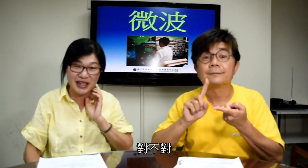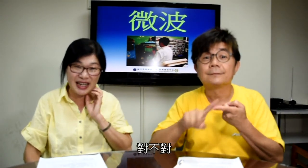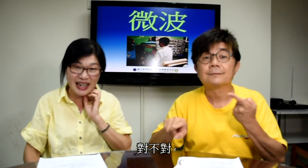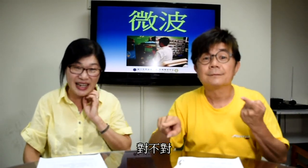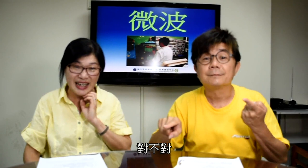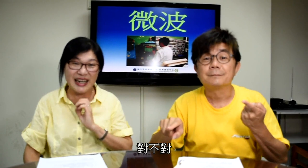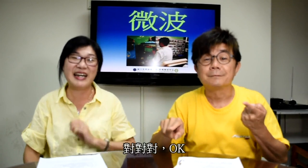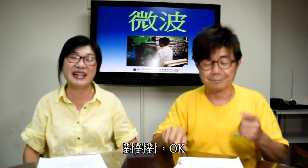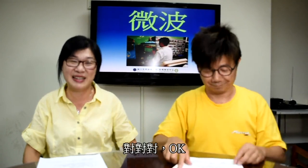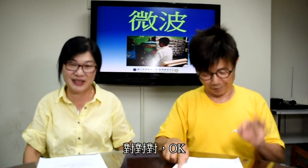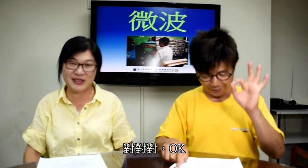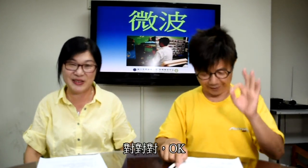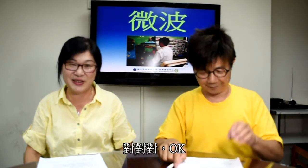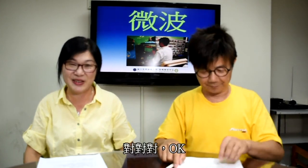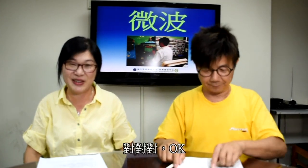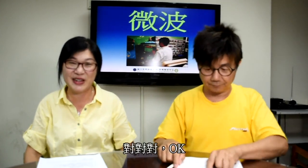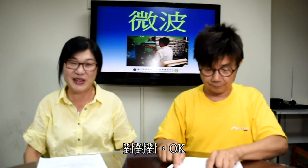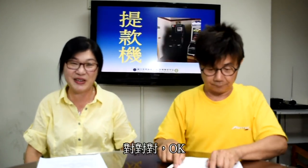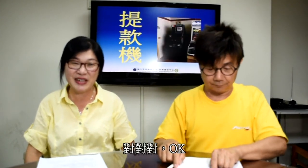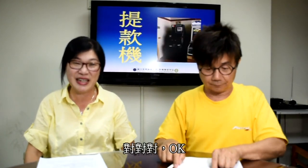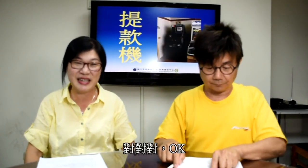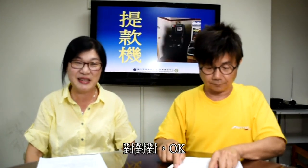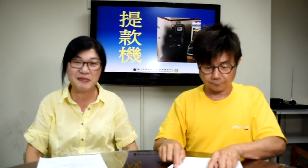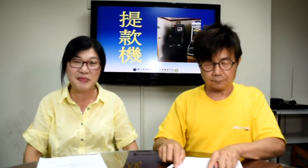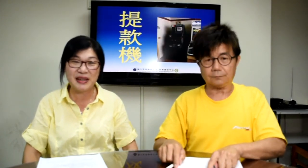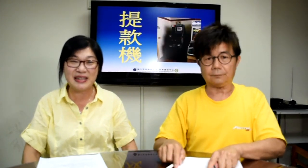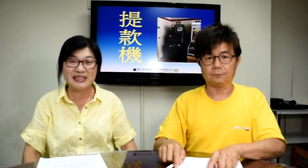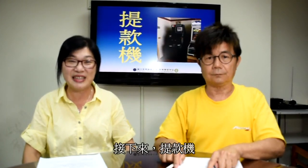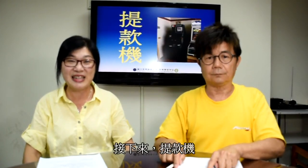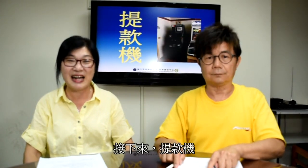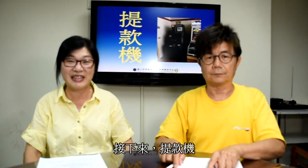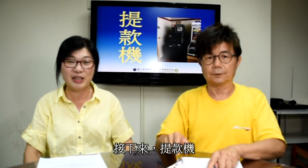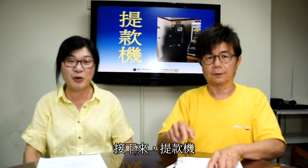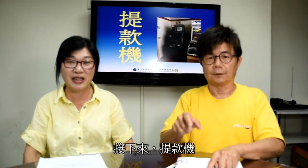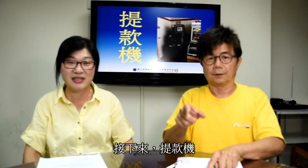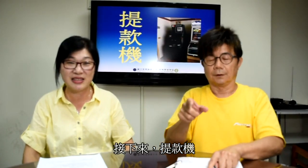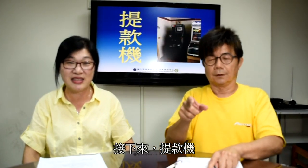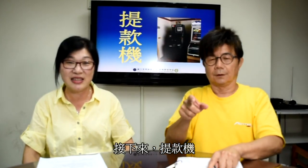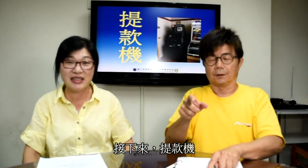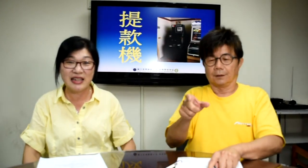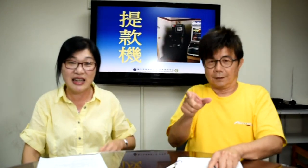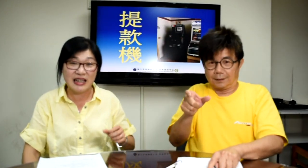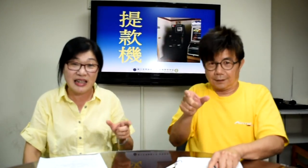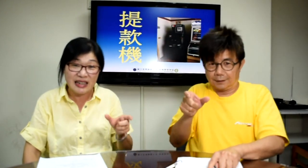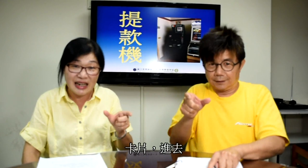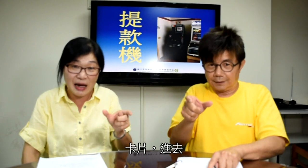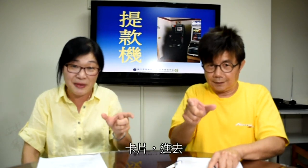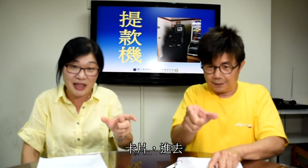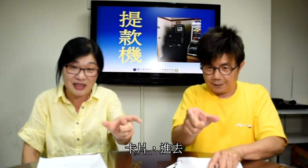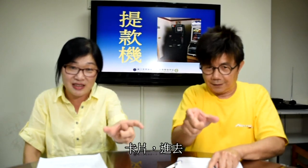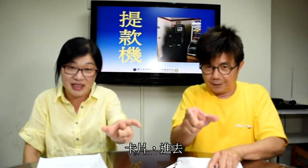对？对对对 ，OK。接下来提款机，卡片进去，